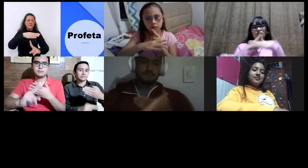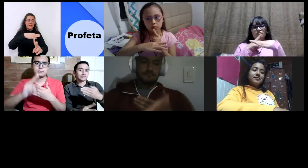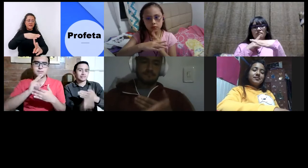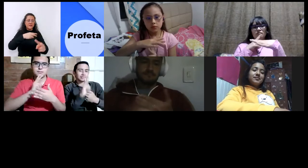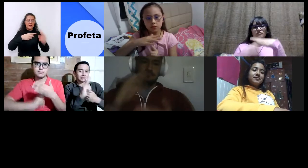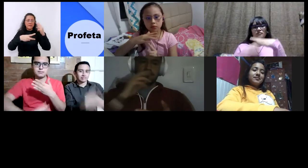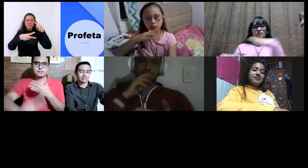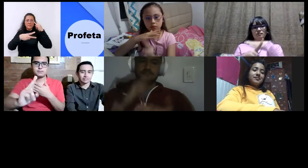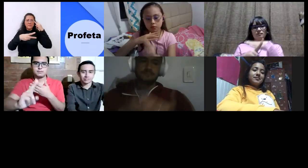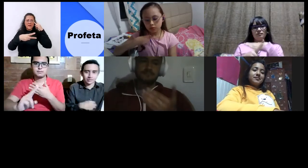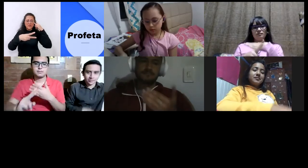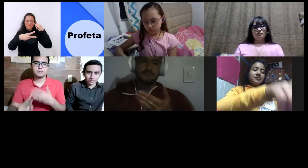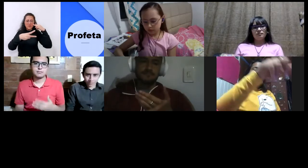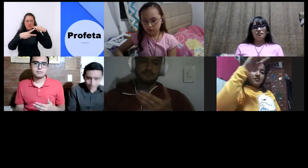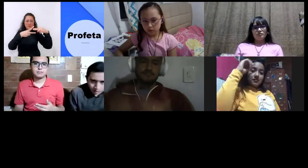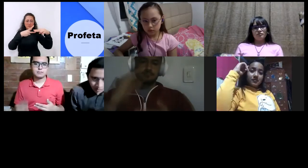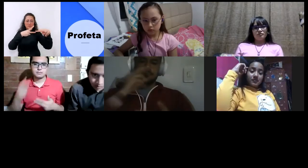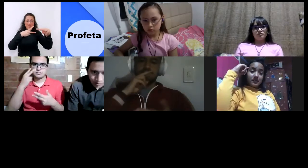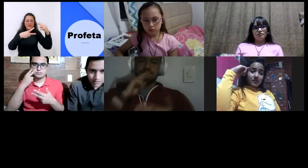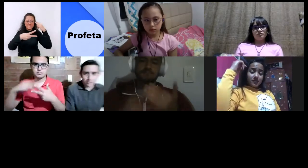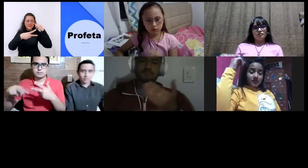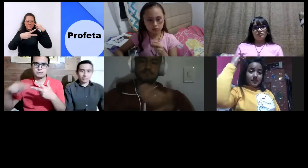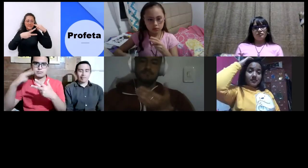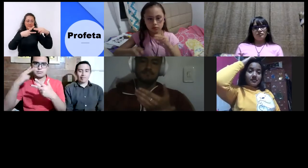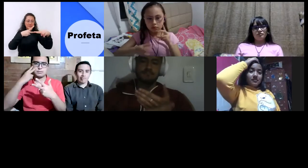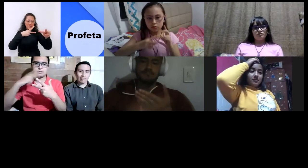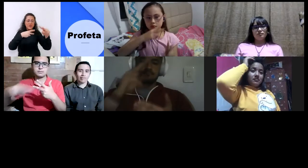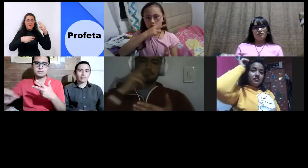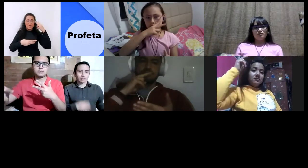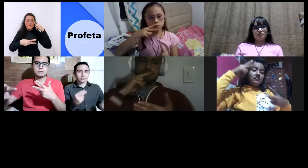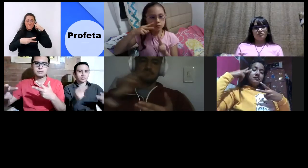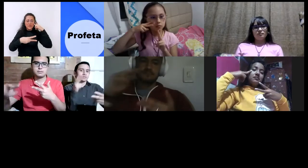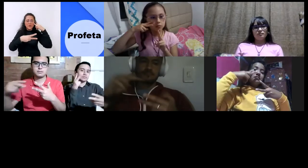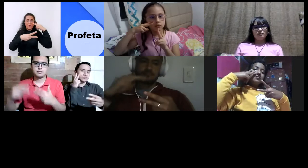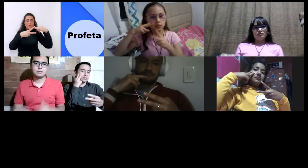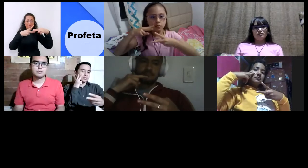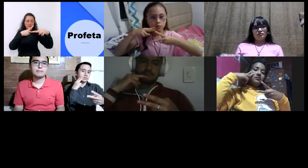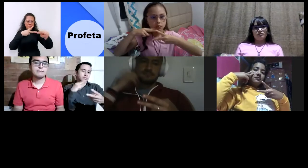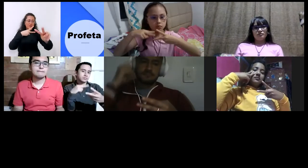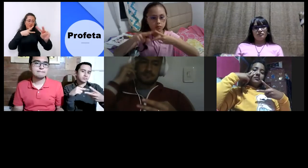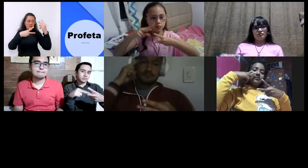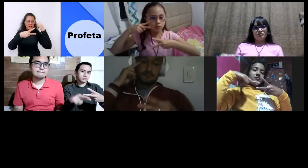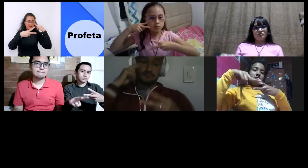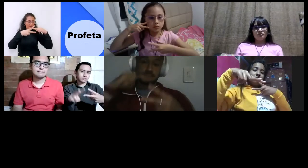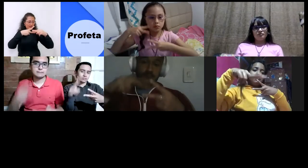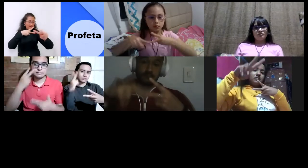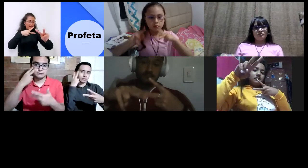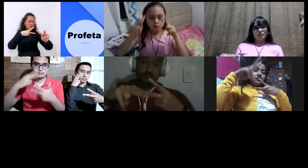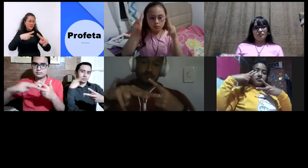Profecía, aunque más como usual es esta, ¿cierto? Porque ellos están viendo como una visión y contándola a los demás.